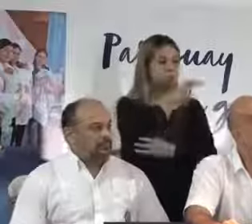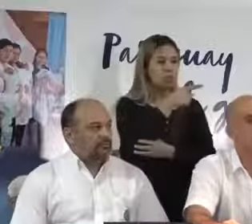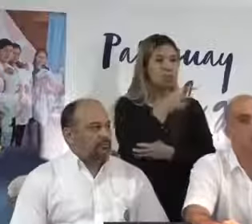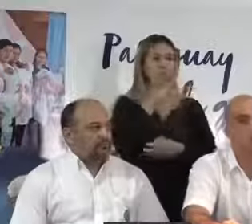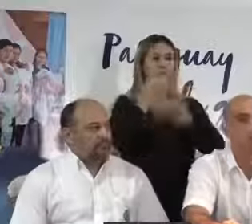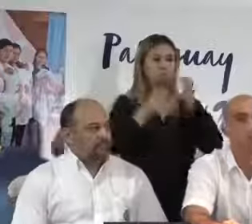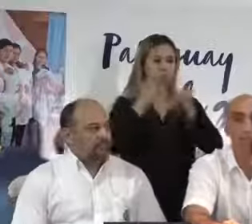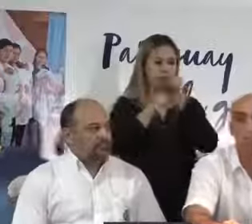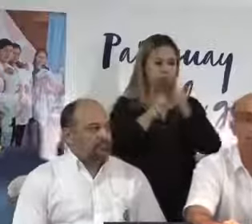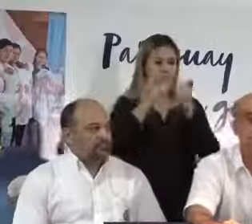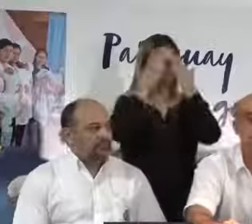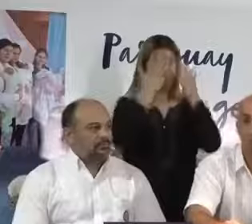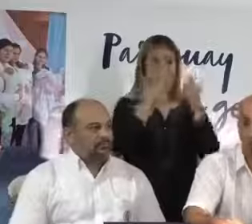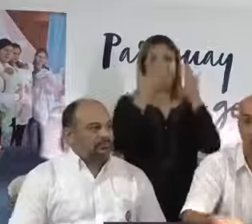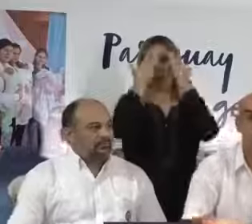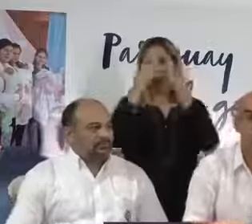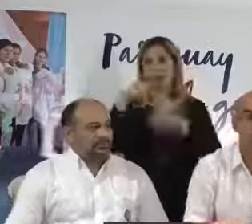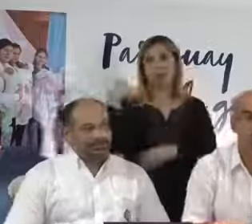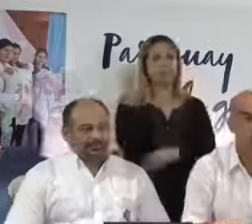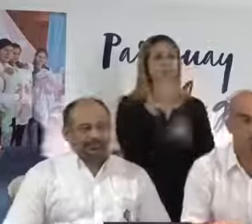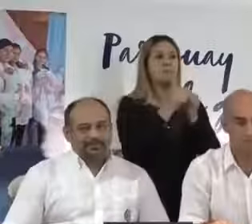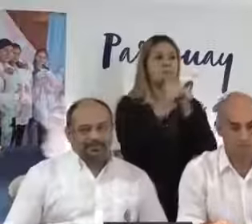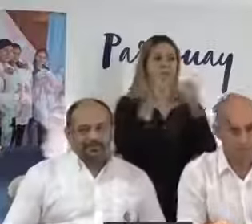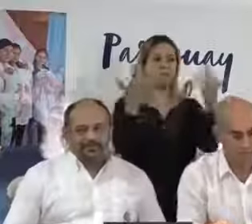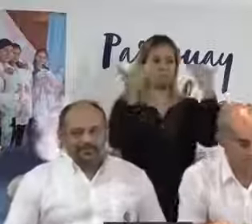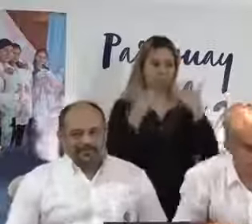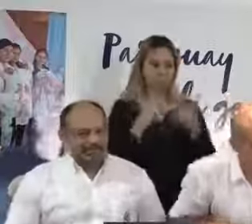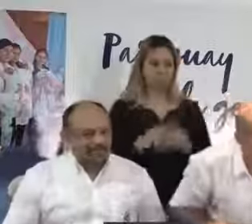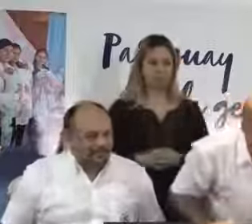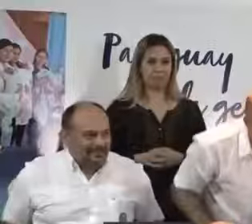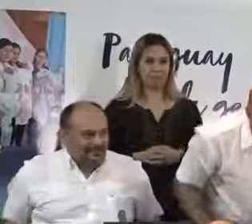Gracias. Muchas gracias a todos los compañeros de la prensa, a las órdenes.